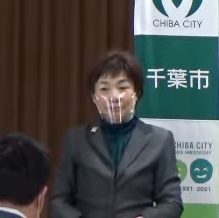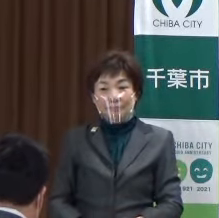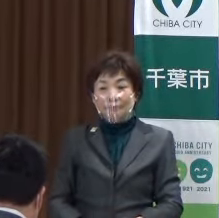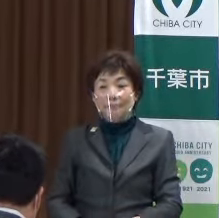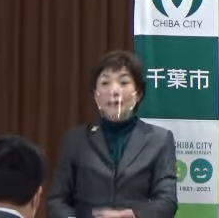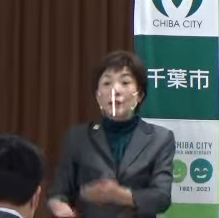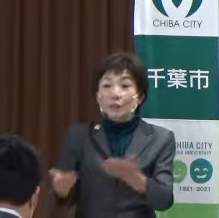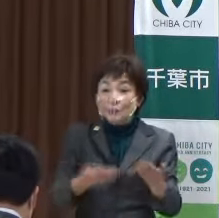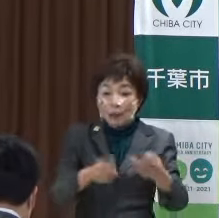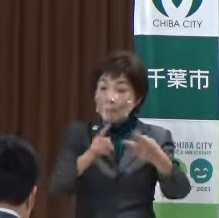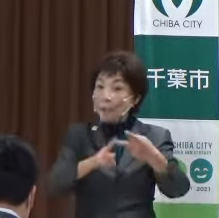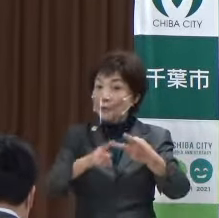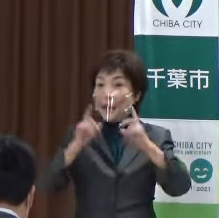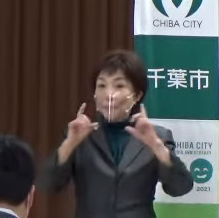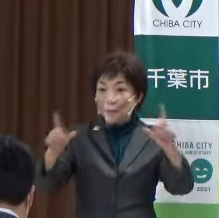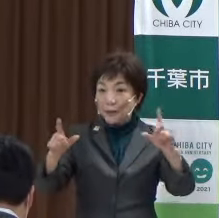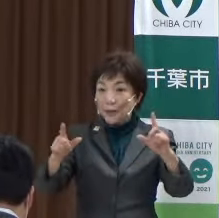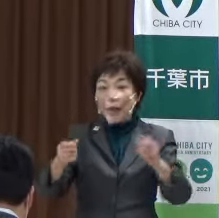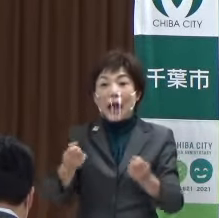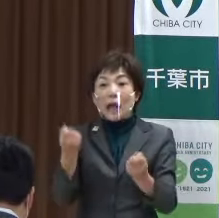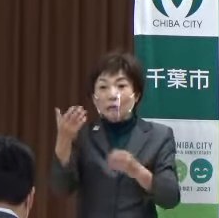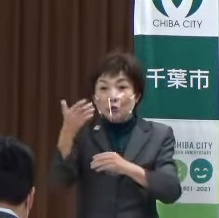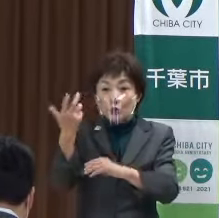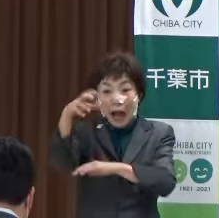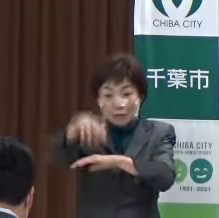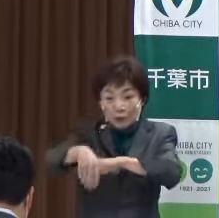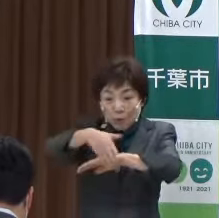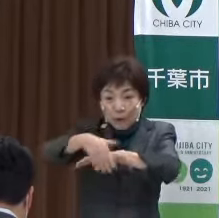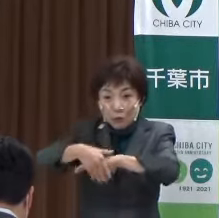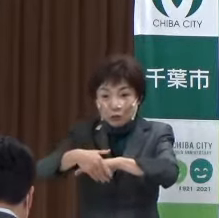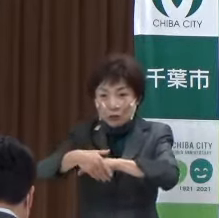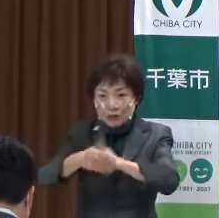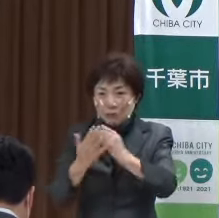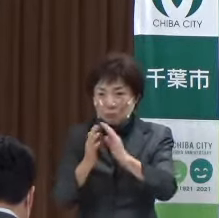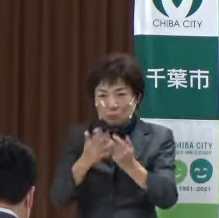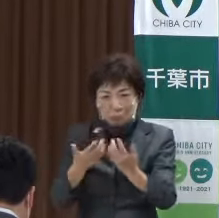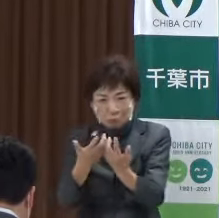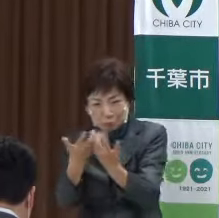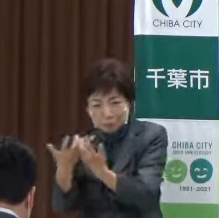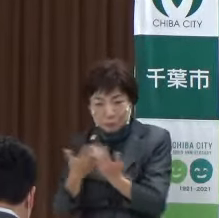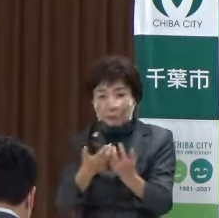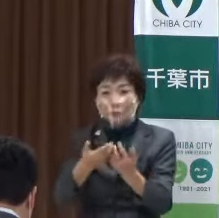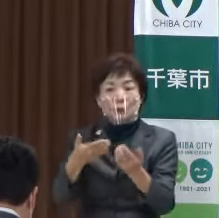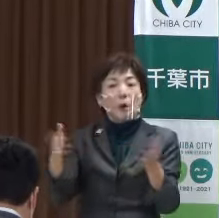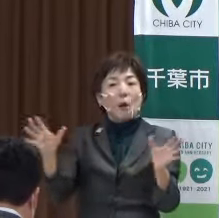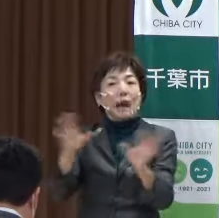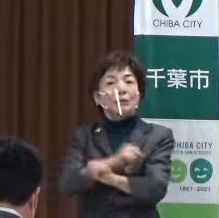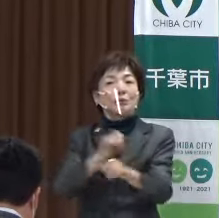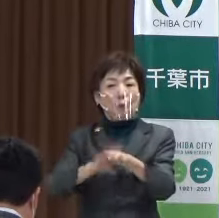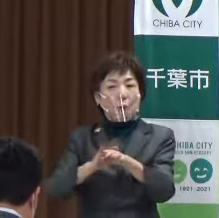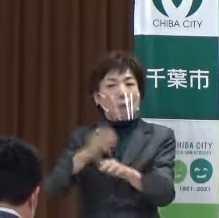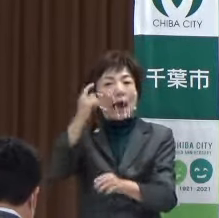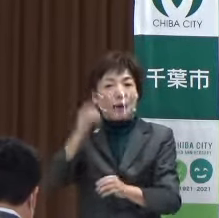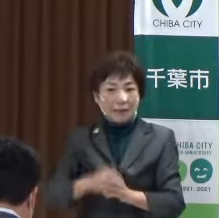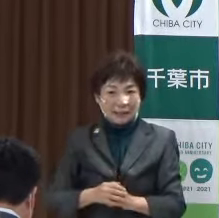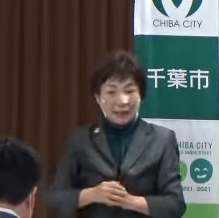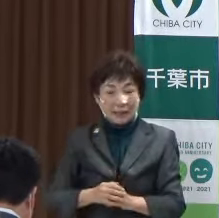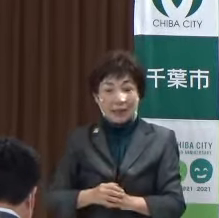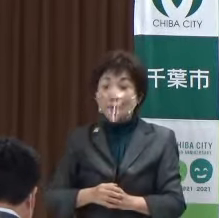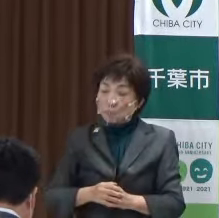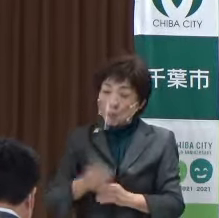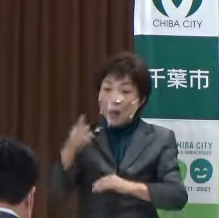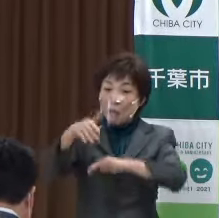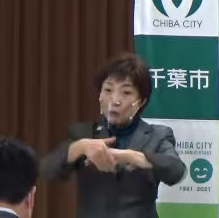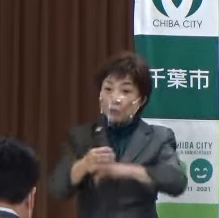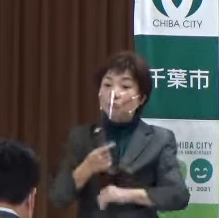。2つ目の発表事項が、新たに区役所窓口の混雑状況配信サービス等の開始であります。行かなくていい、